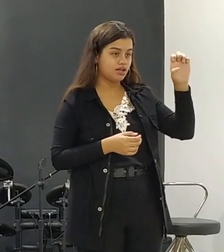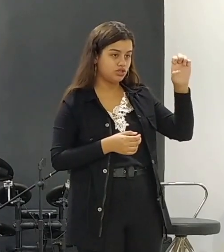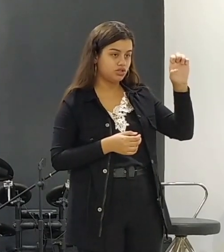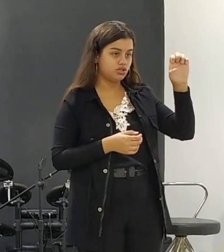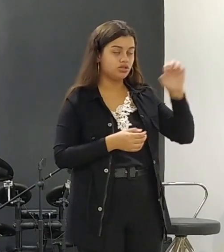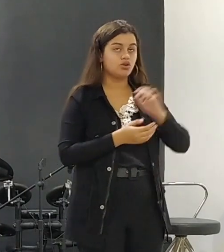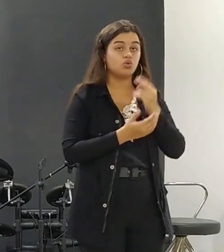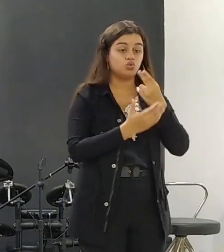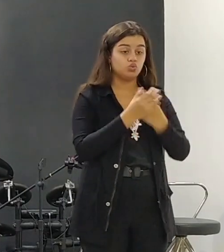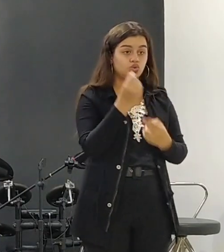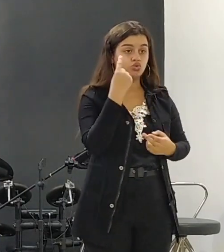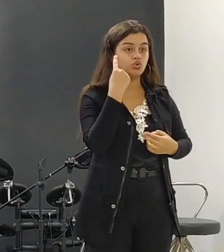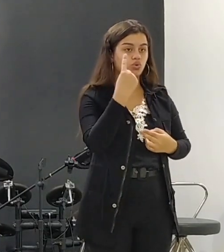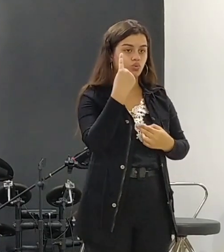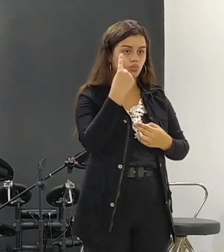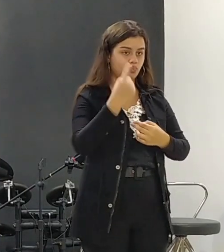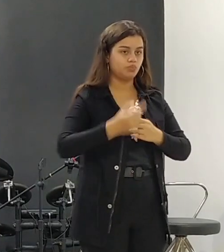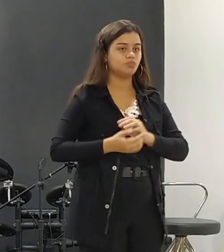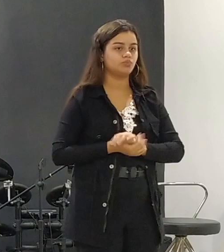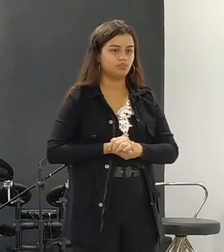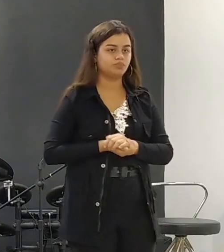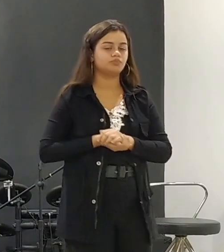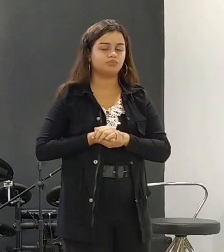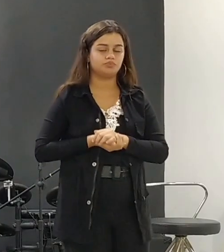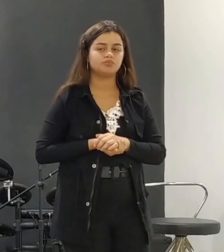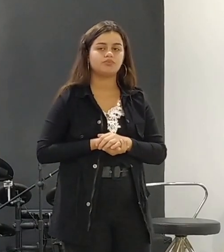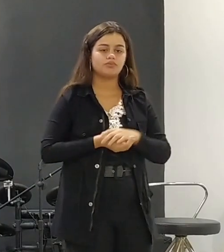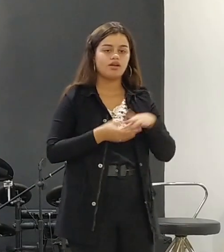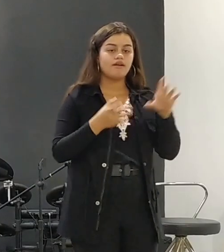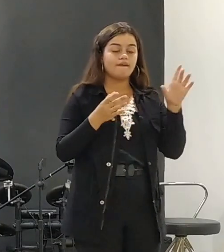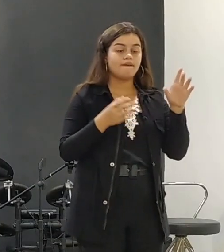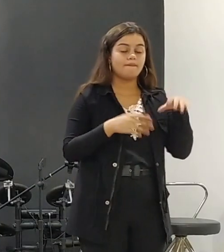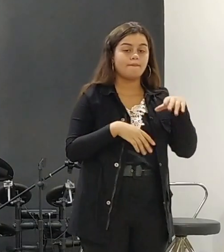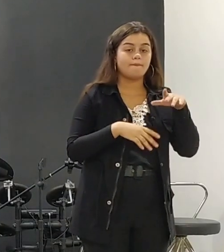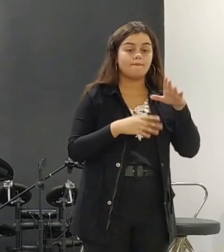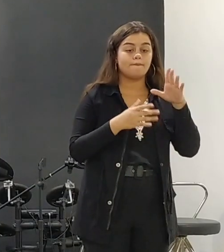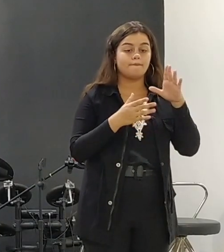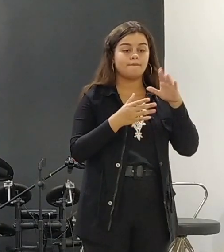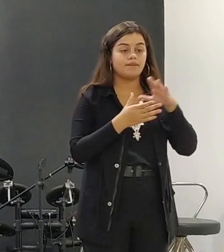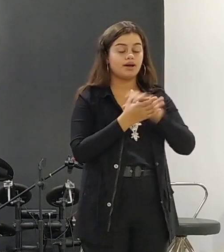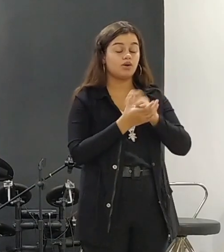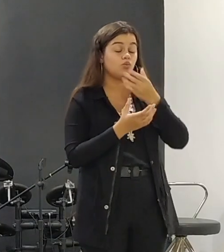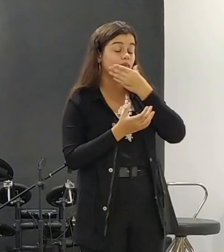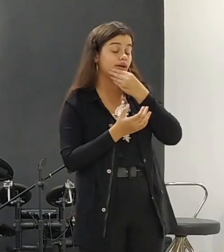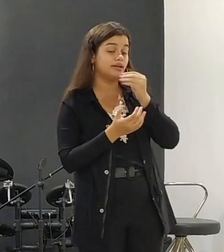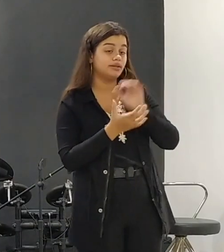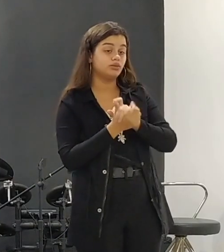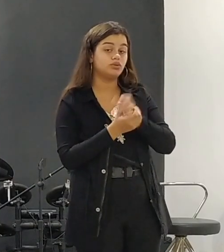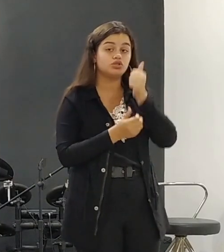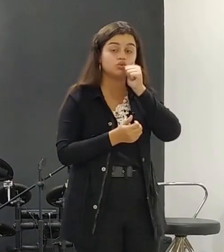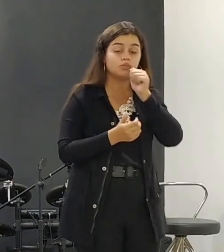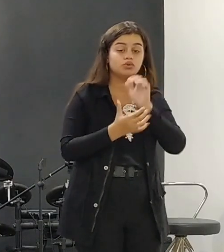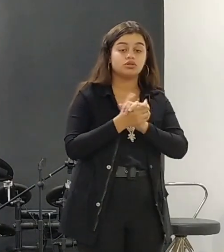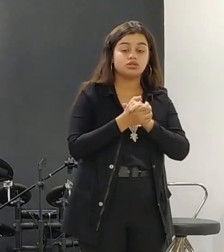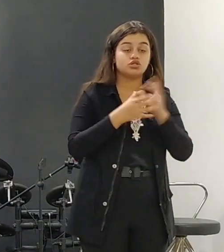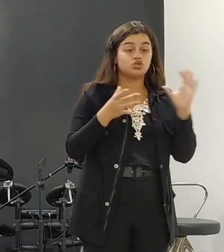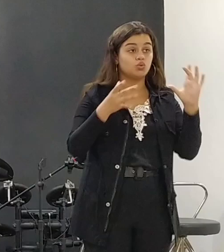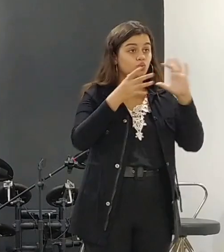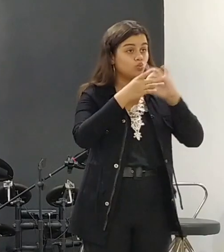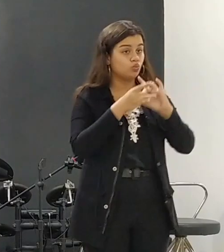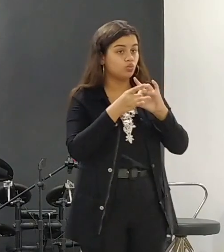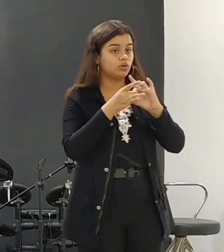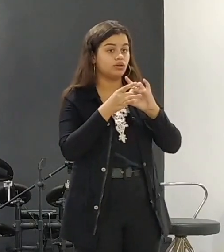Pai, Filho e Espírito Santo são um. Na família, quando o marido e a esposa se unem na presença de Deus e se tornam